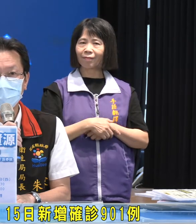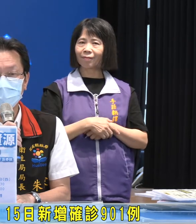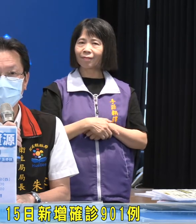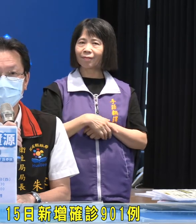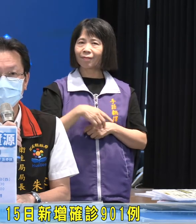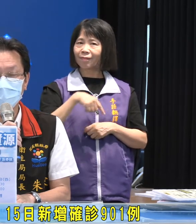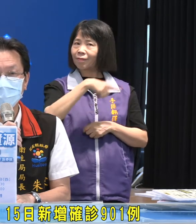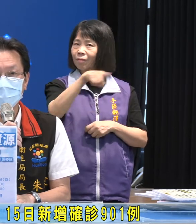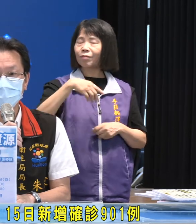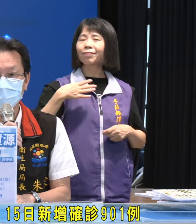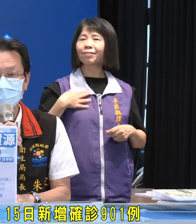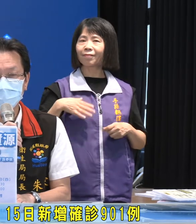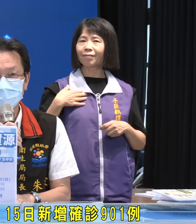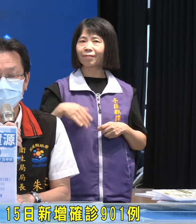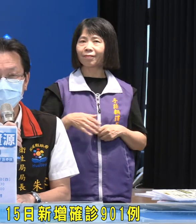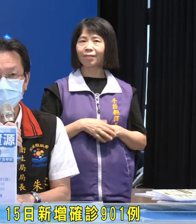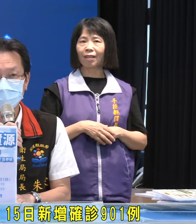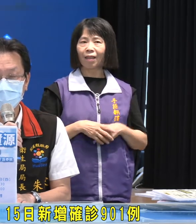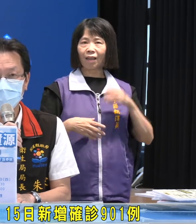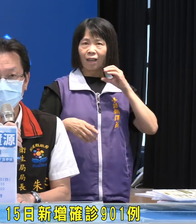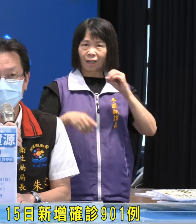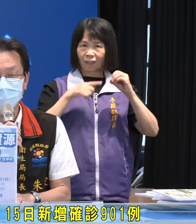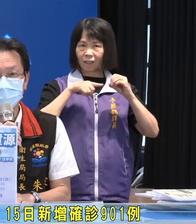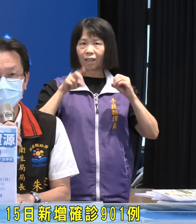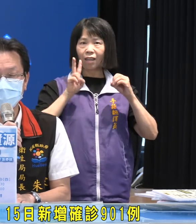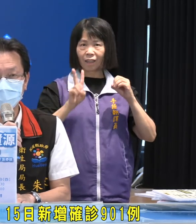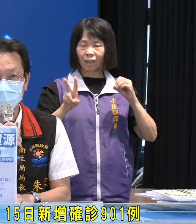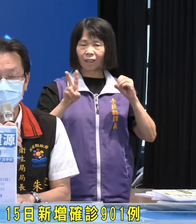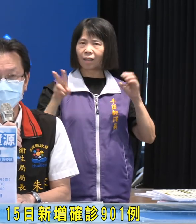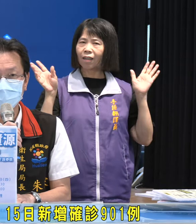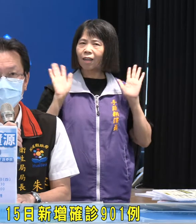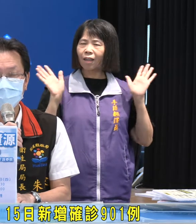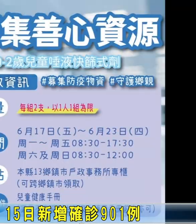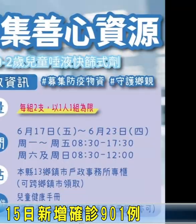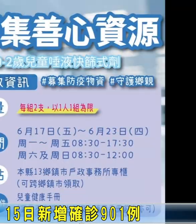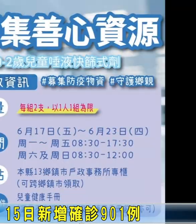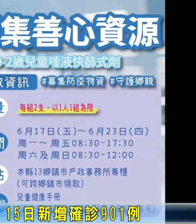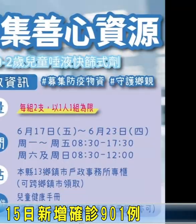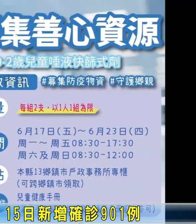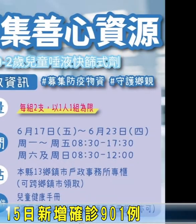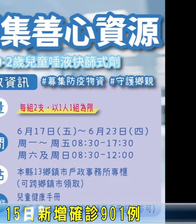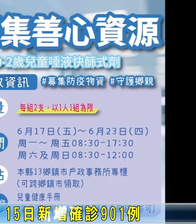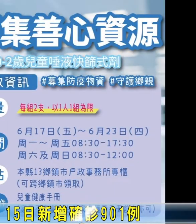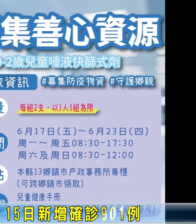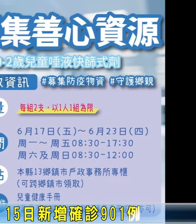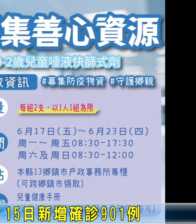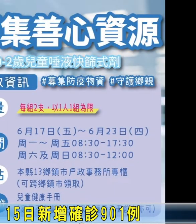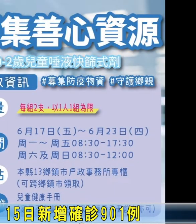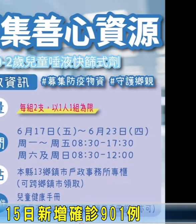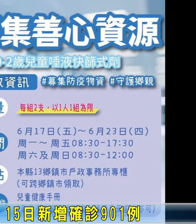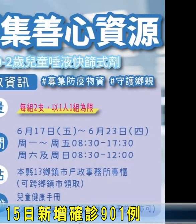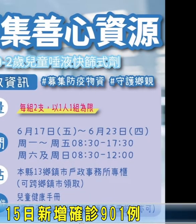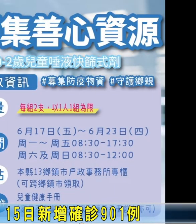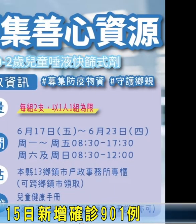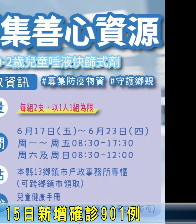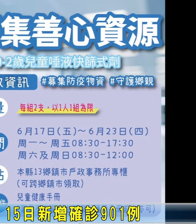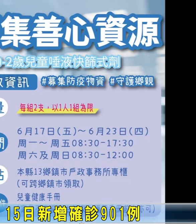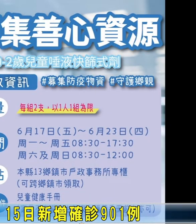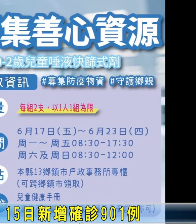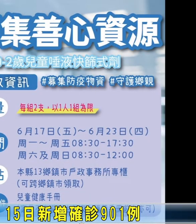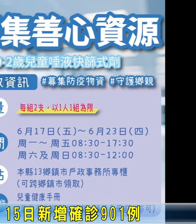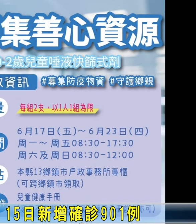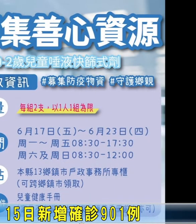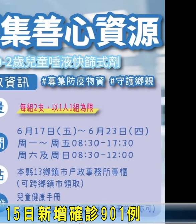为他知道我们0到2岁这个小孩子目前在台湾并没有适合